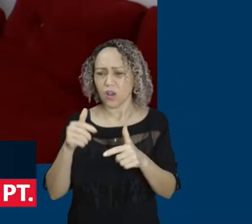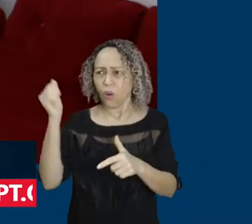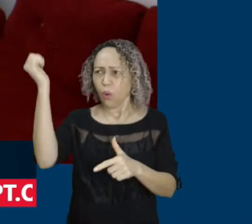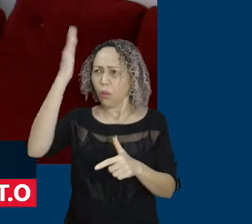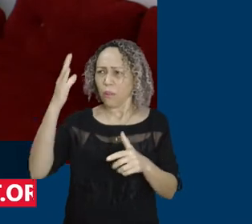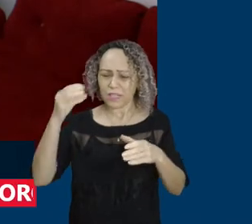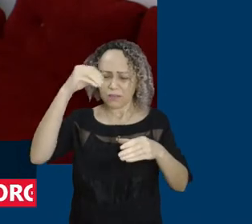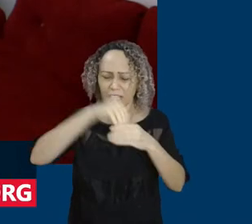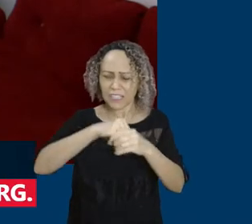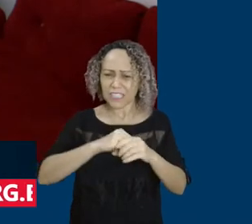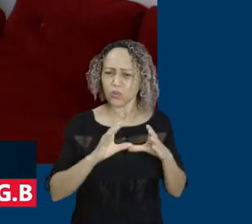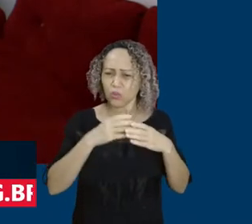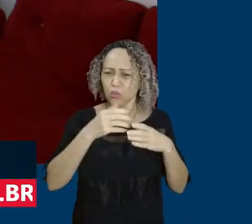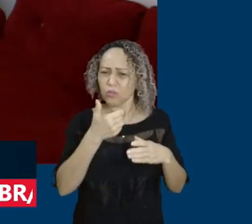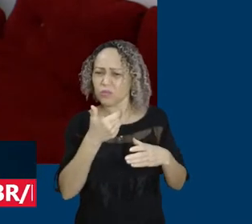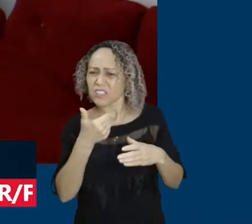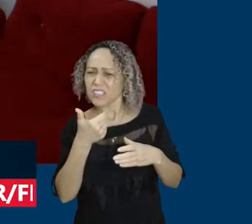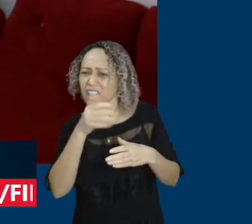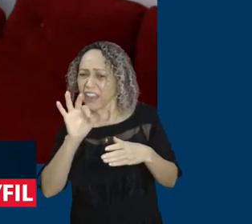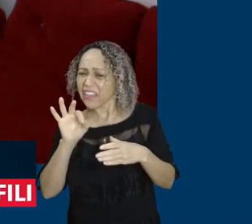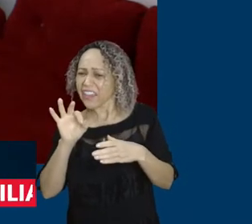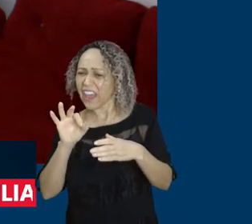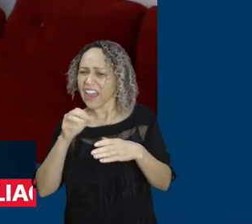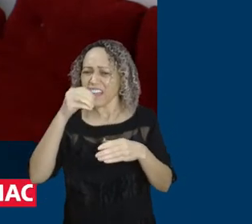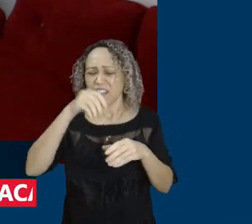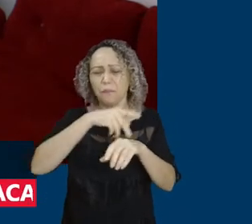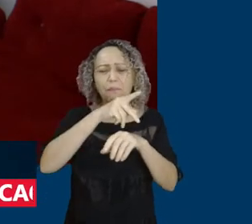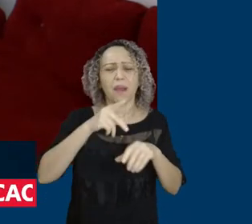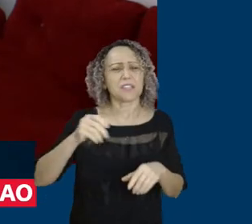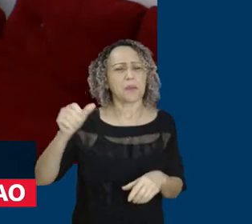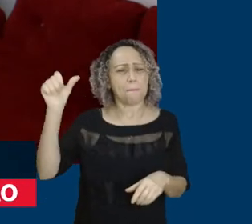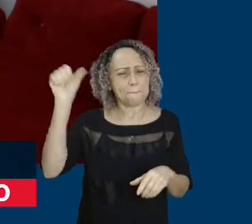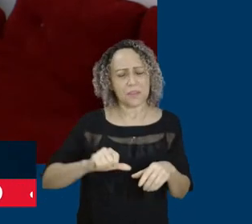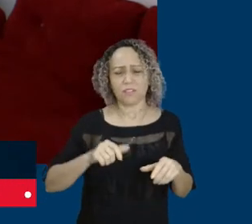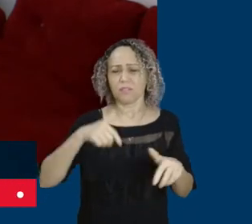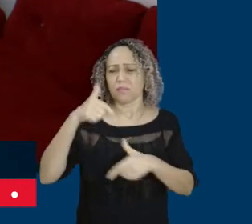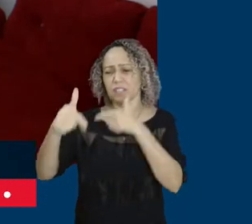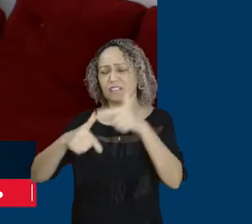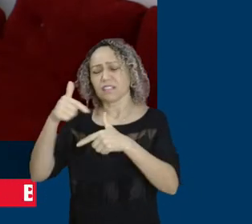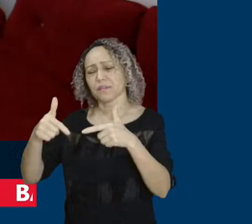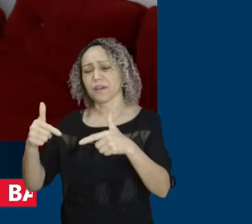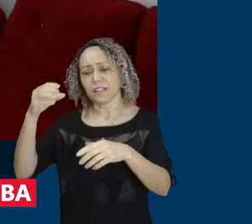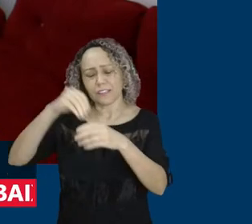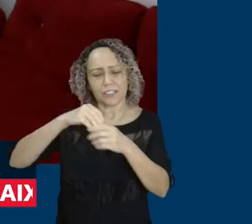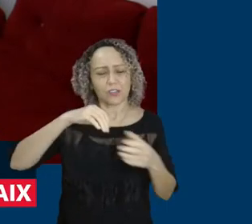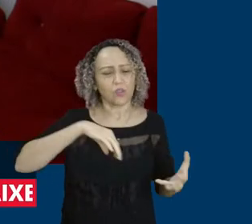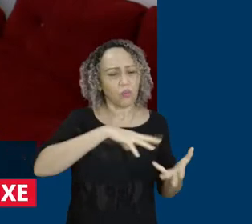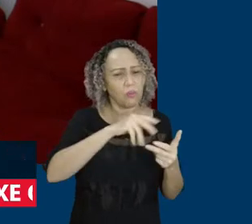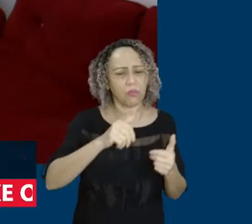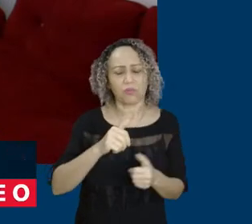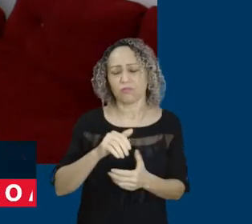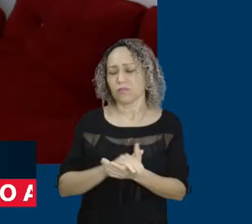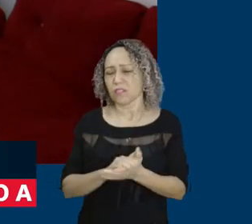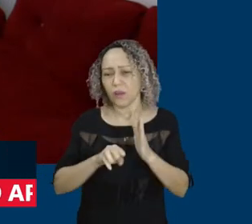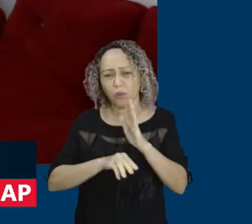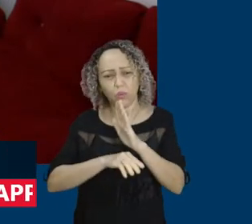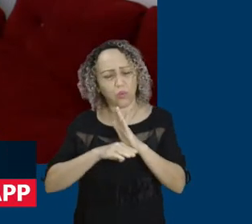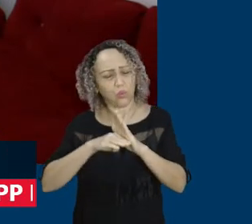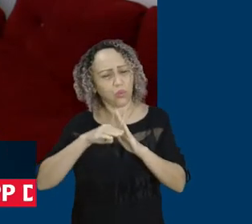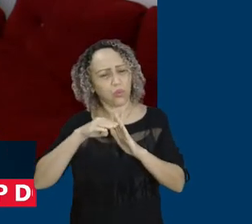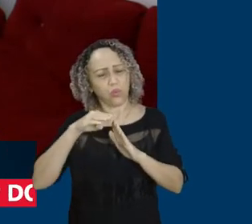uma lista aí muito mais ampla do que o G20, de 148 nações. Esse ranking, organizado pela Confederação